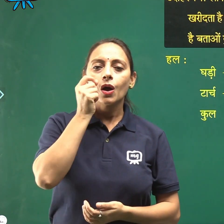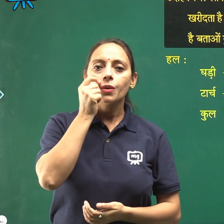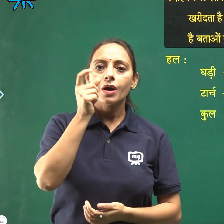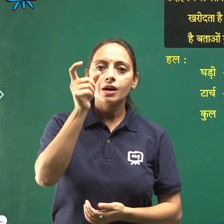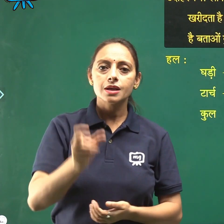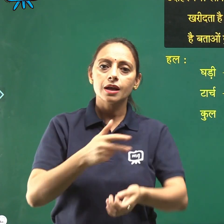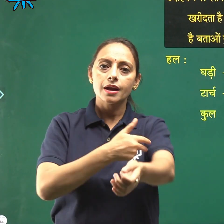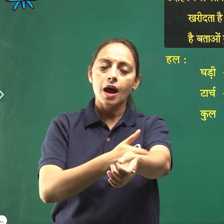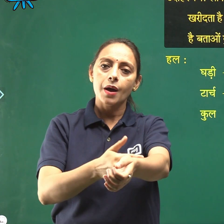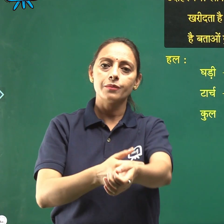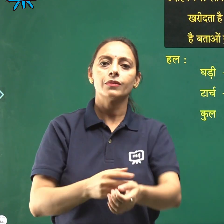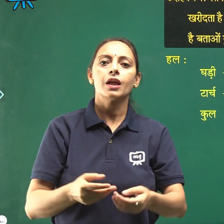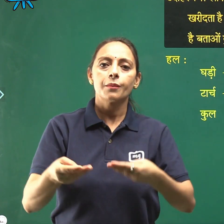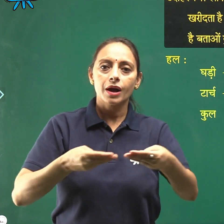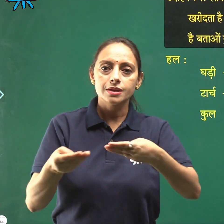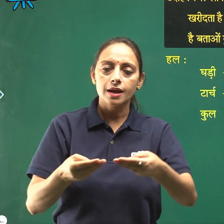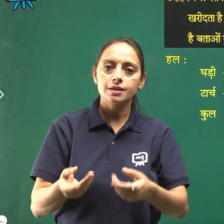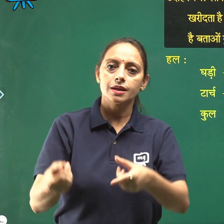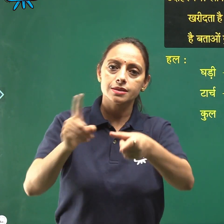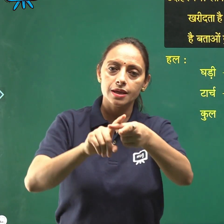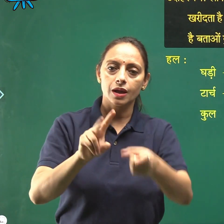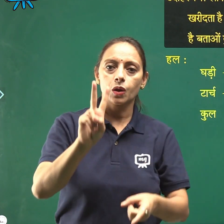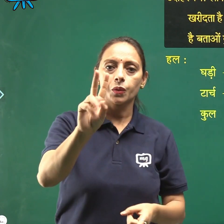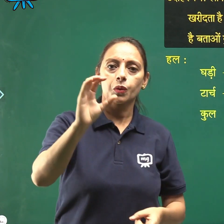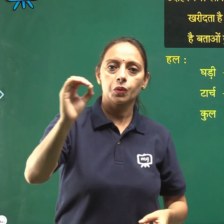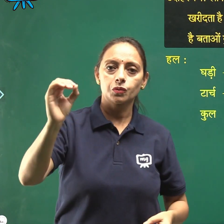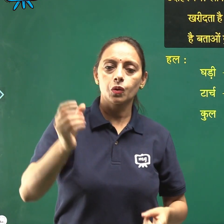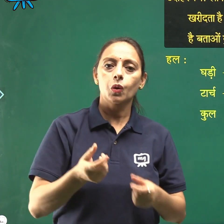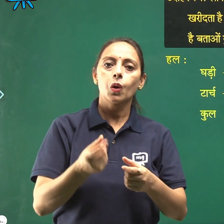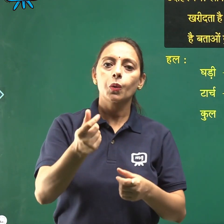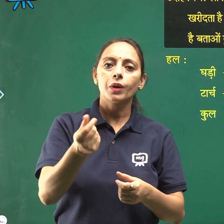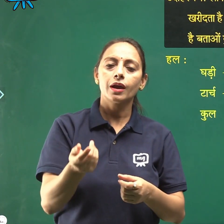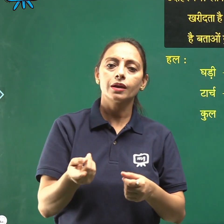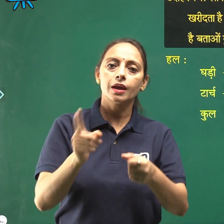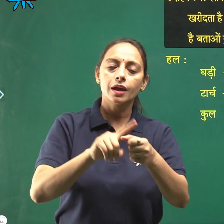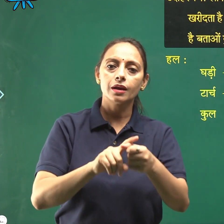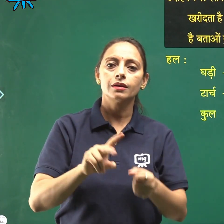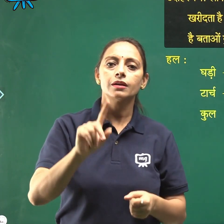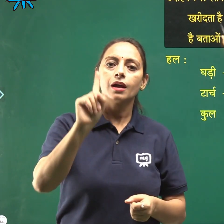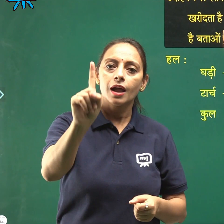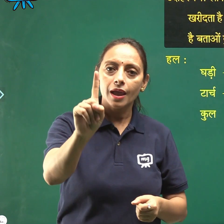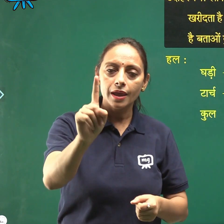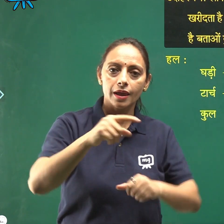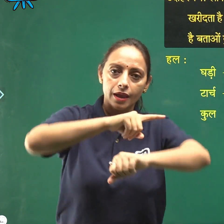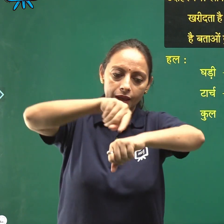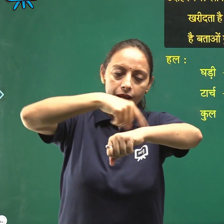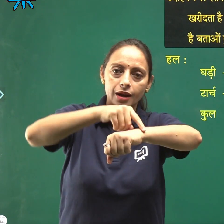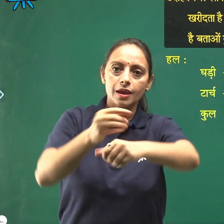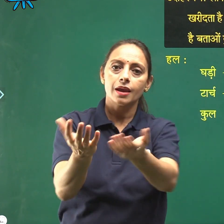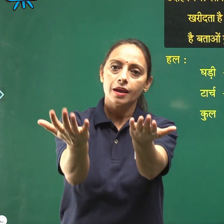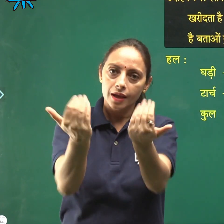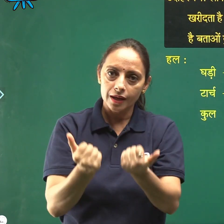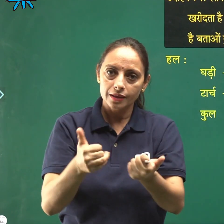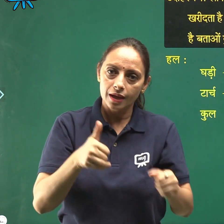लोकेश बाजार से 200 रुपए की एक घड़ी खरीदता है